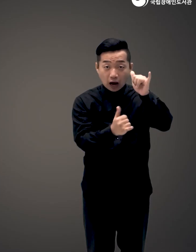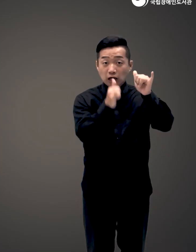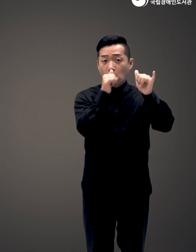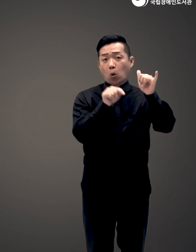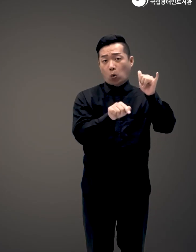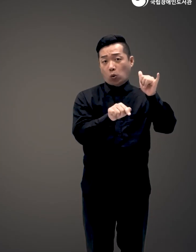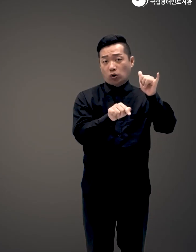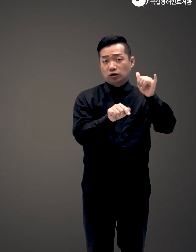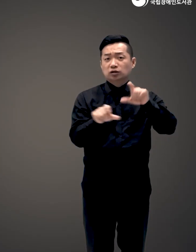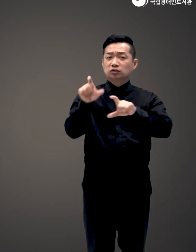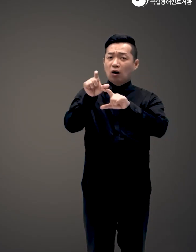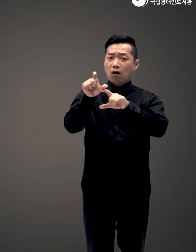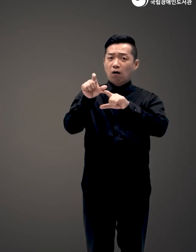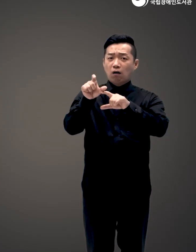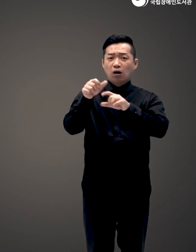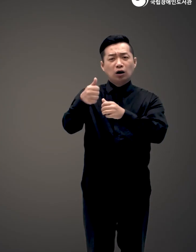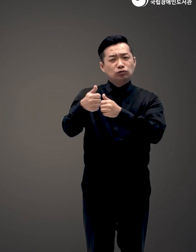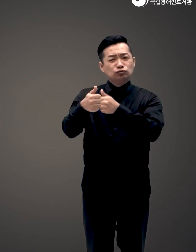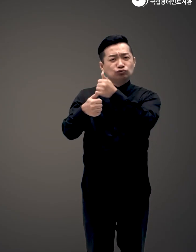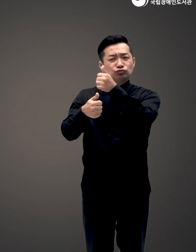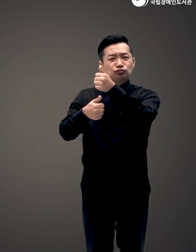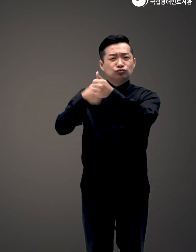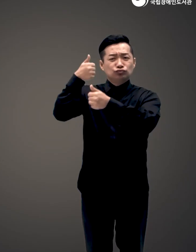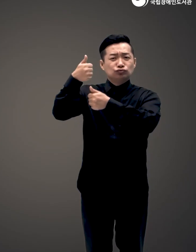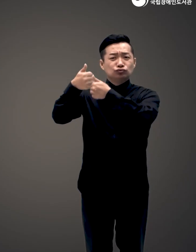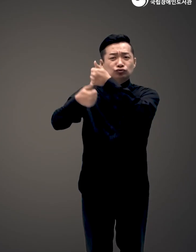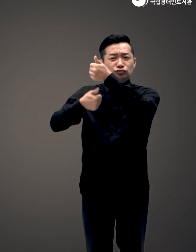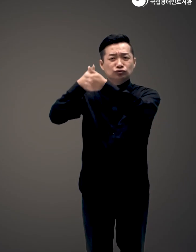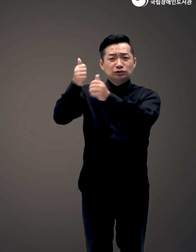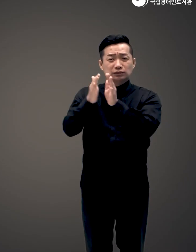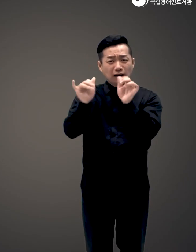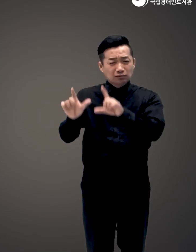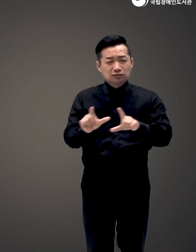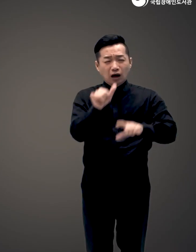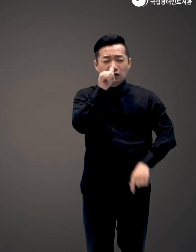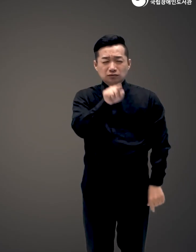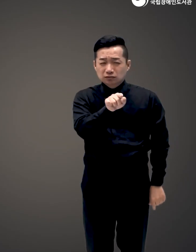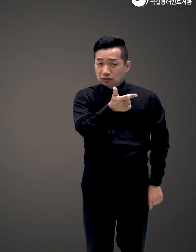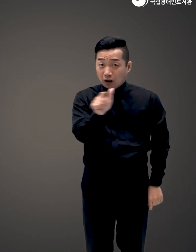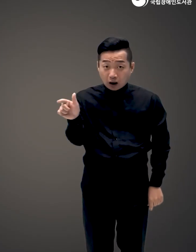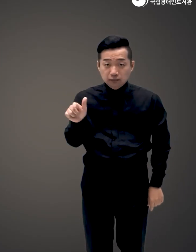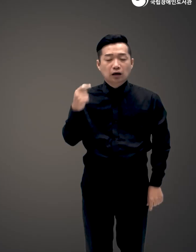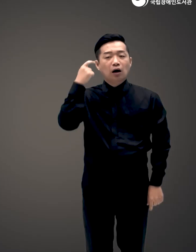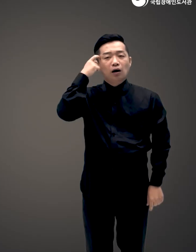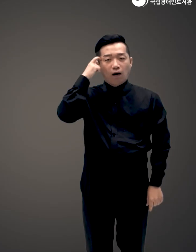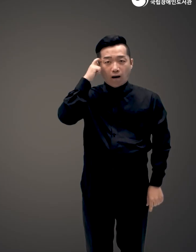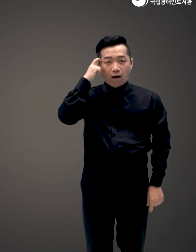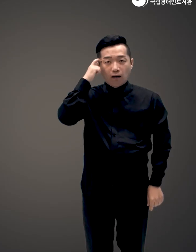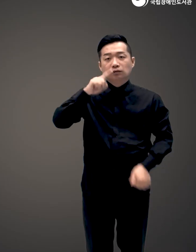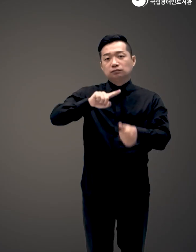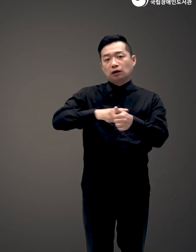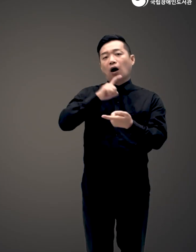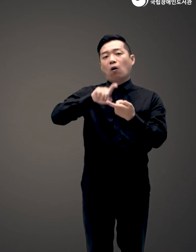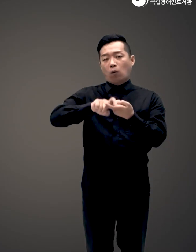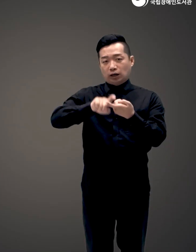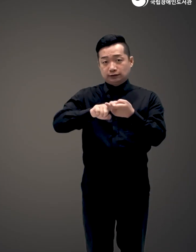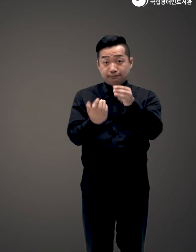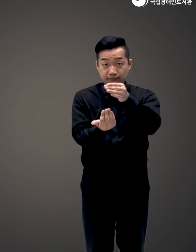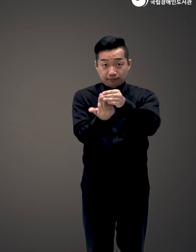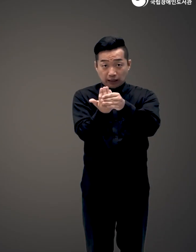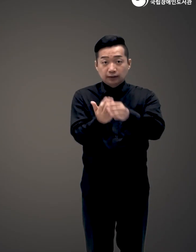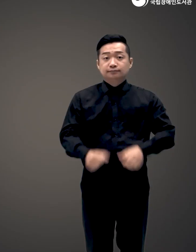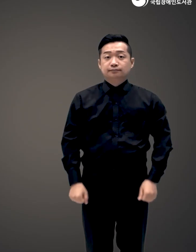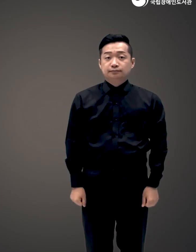역사뿐만 아니라 그보다 더 위에 사람들이 살았던 삶? 뭐 이런 거에 관심이